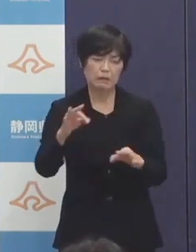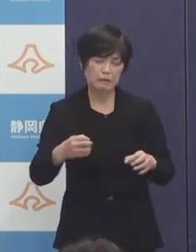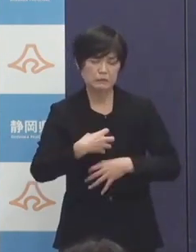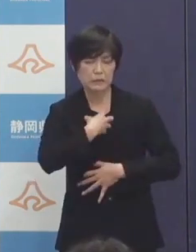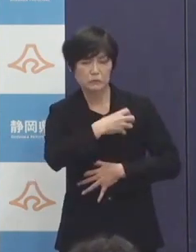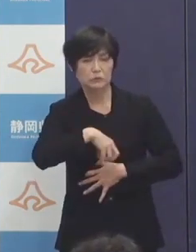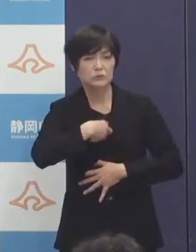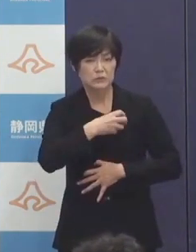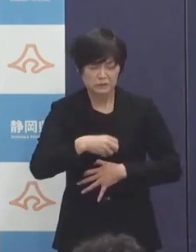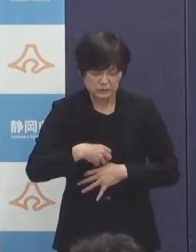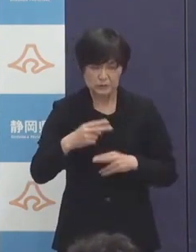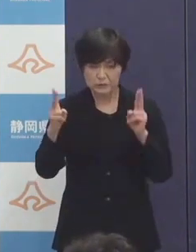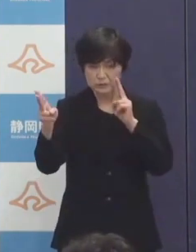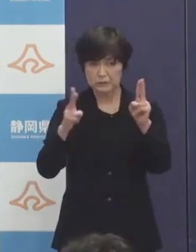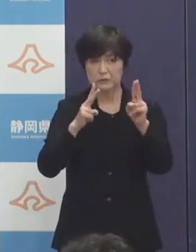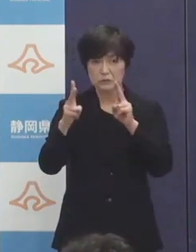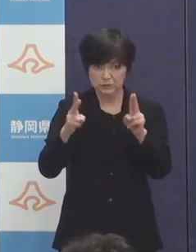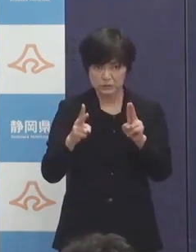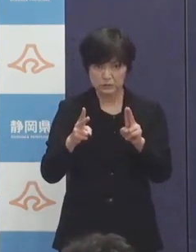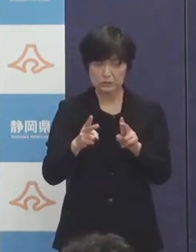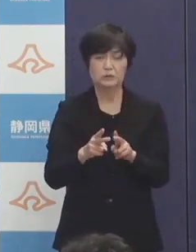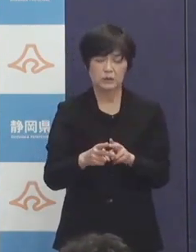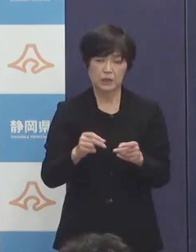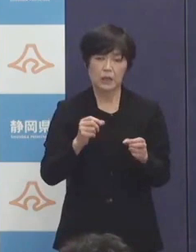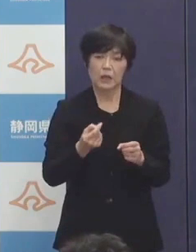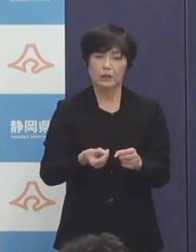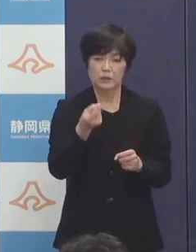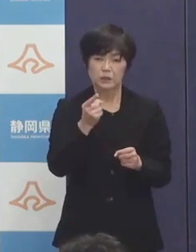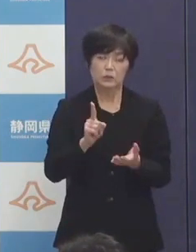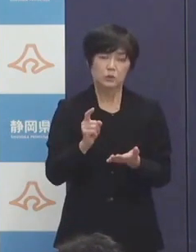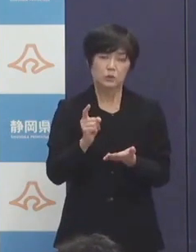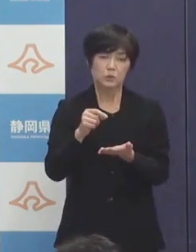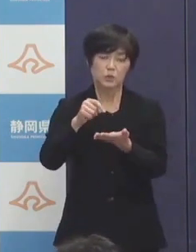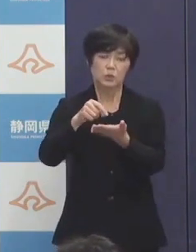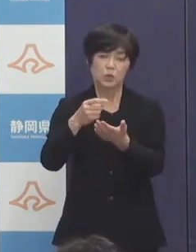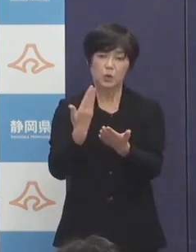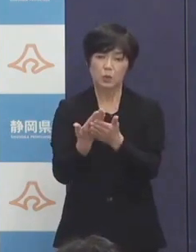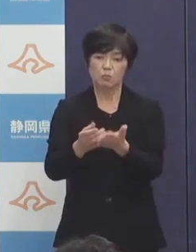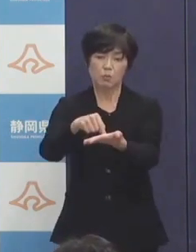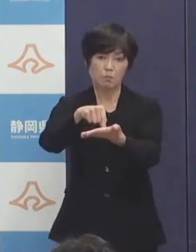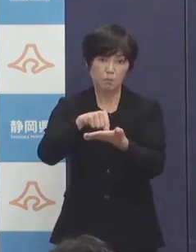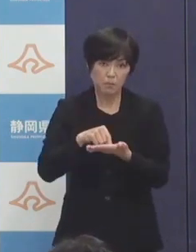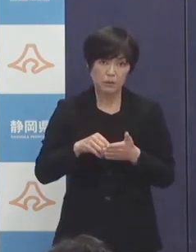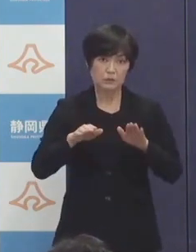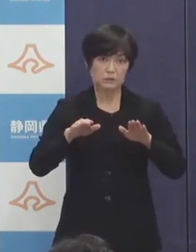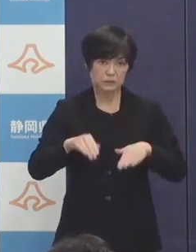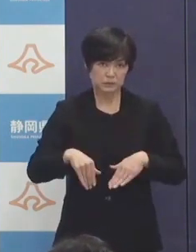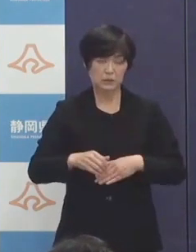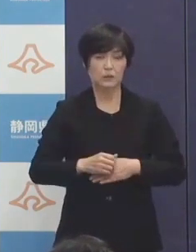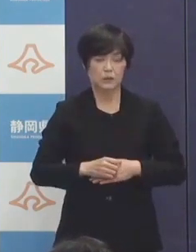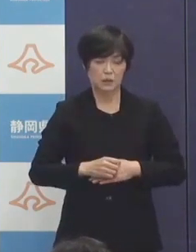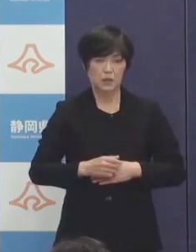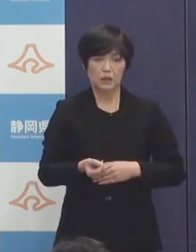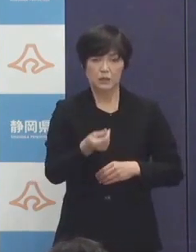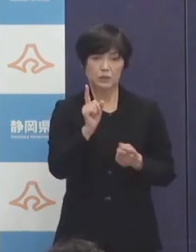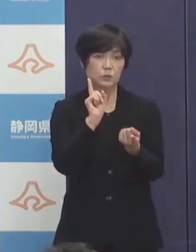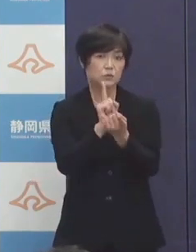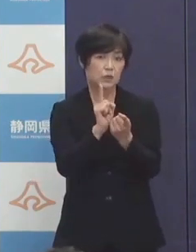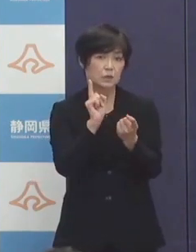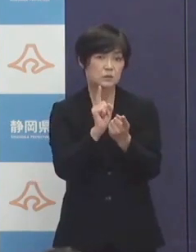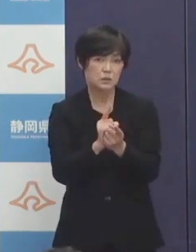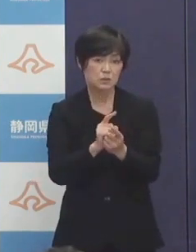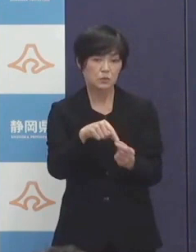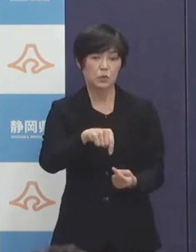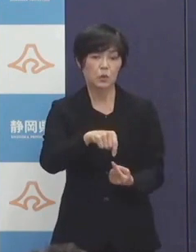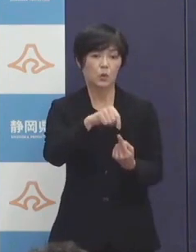の充実強化について、緊急要望をお受けいたしました。県では、新型コロナ緊急対策として、雇